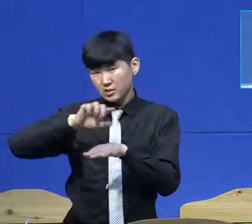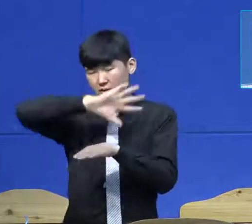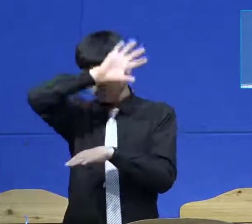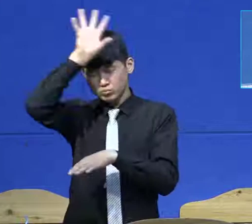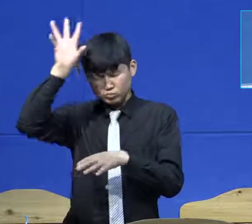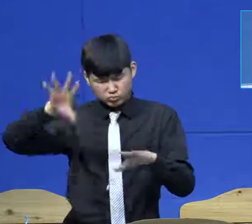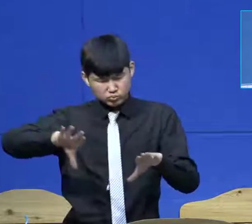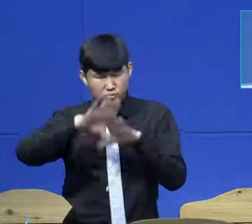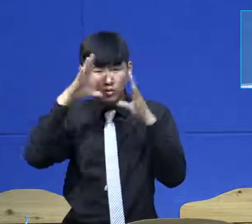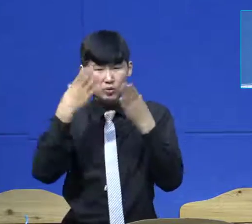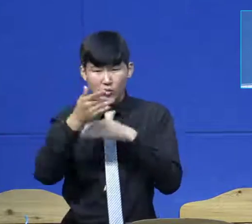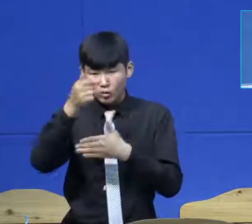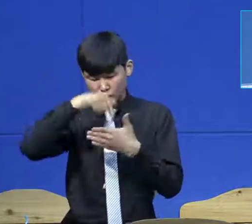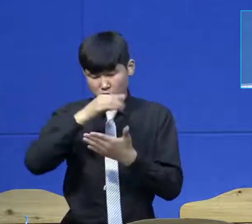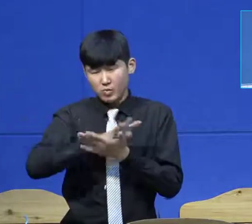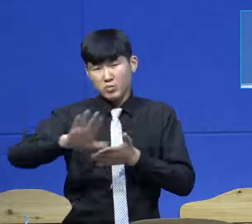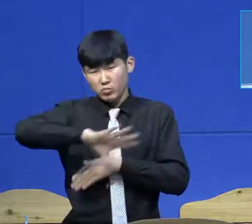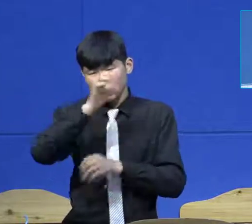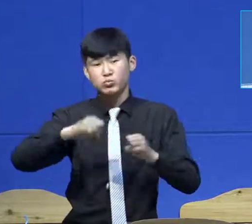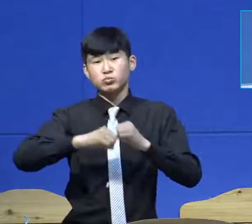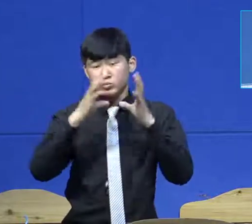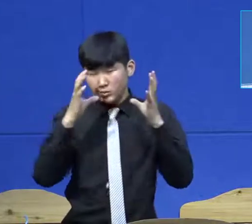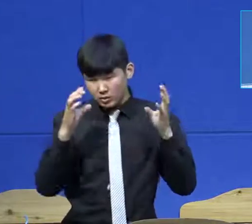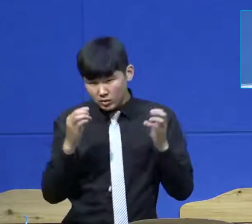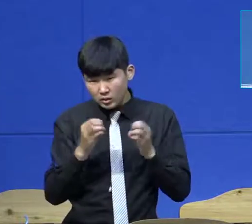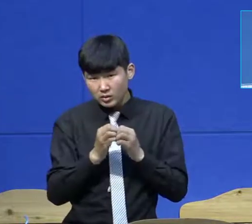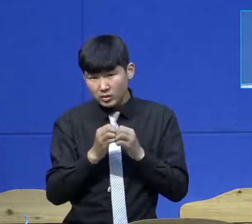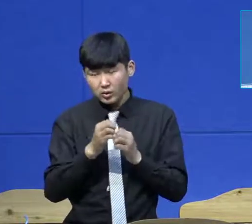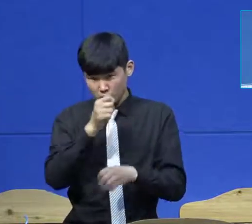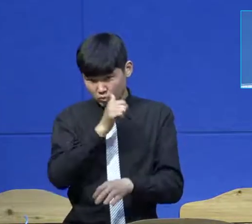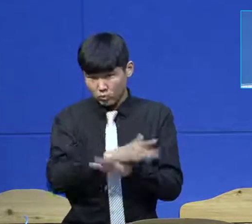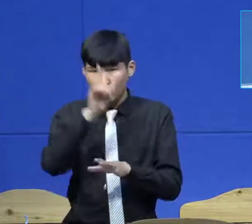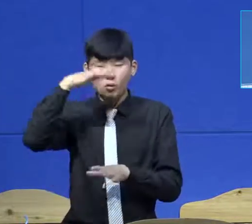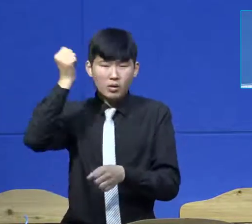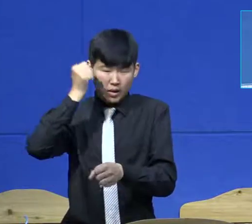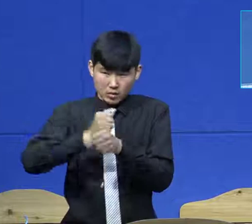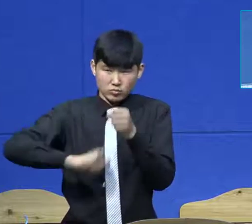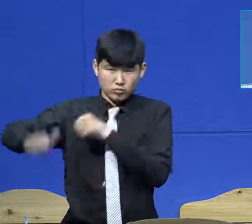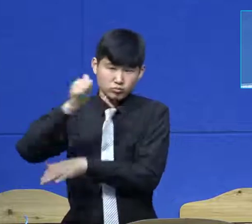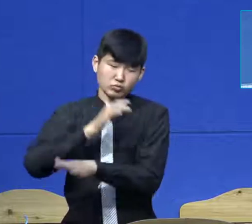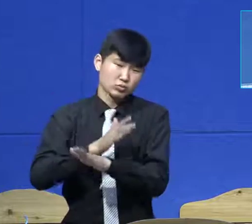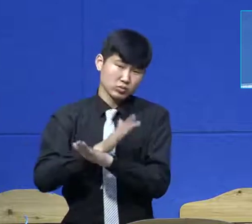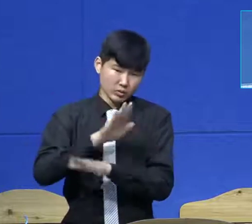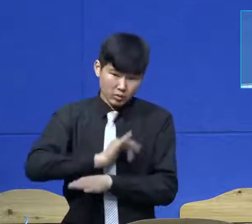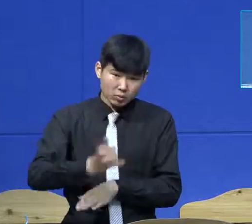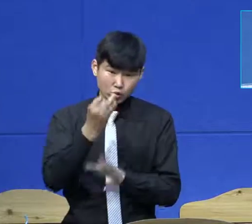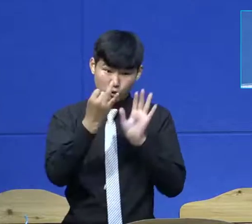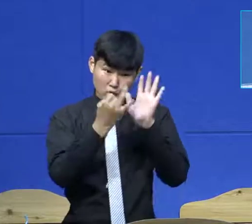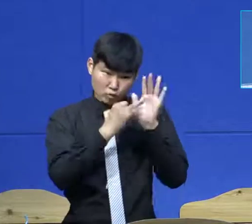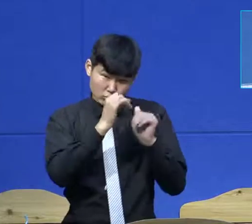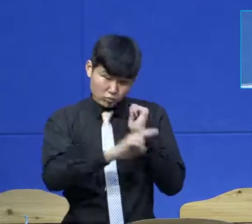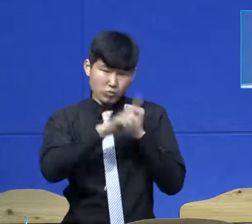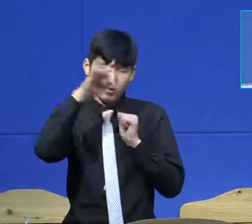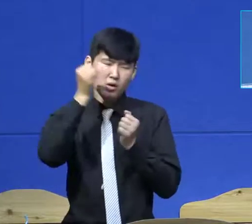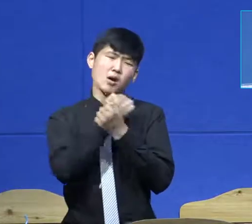огторгой тэн дотор байгаа бүх зүйлийг бүтээчихсэн. Бурханы ажил бүрэн дууссан. Тийм учраас 7-р өдөртөө Бурхан